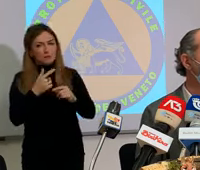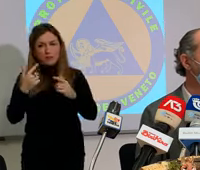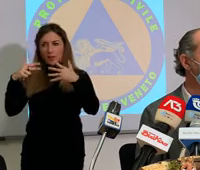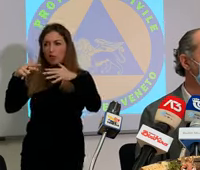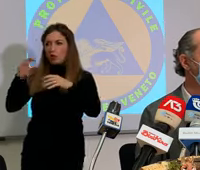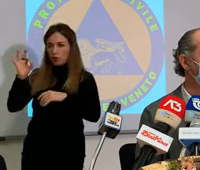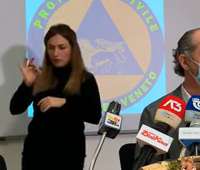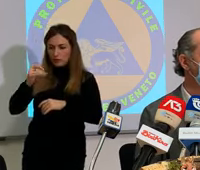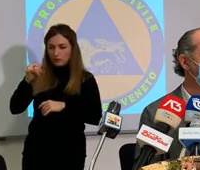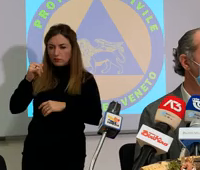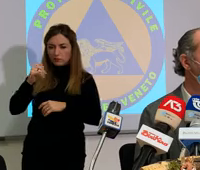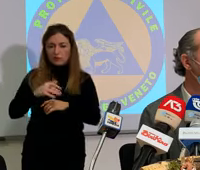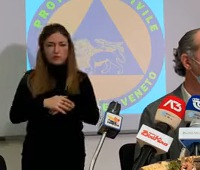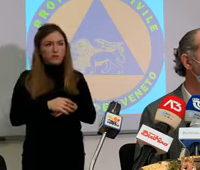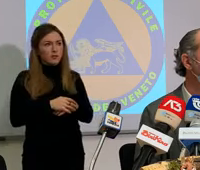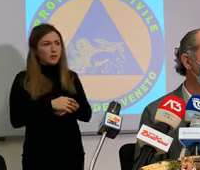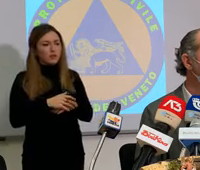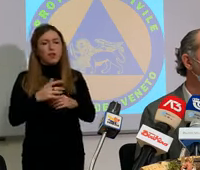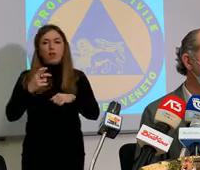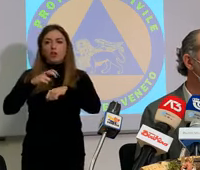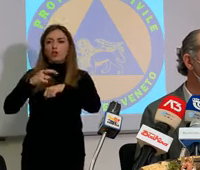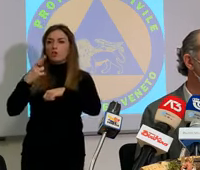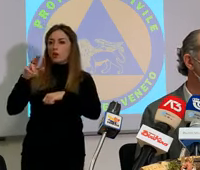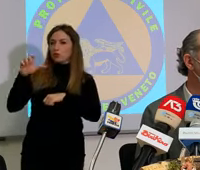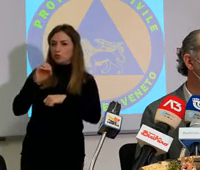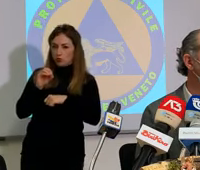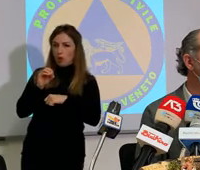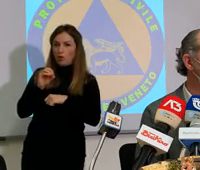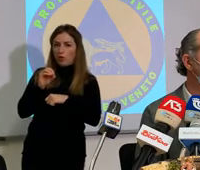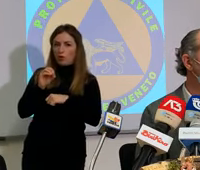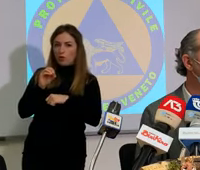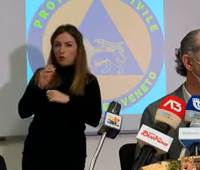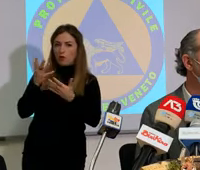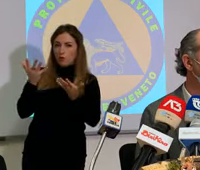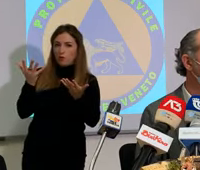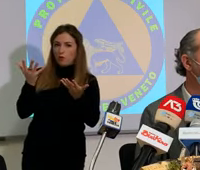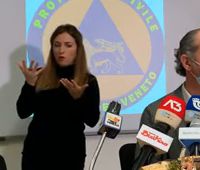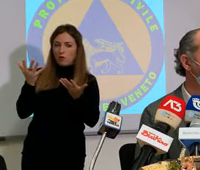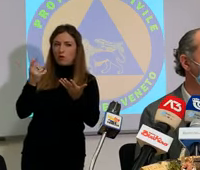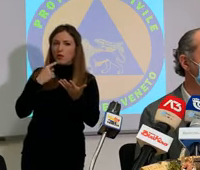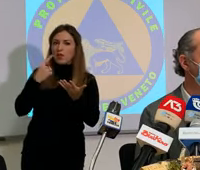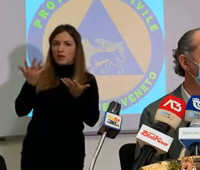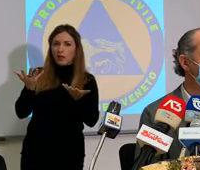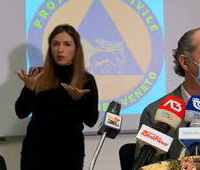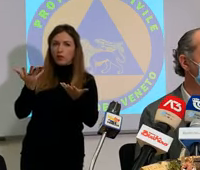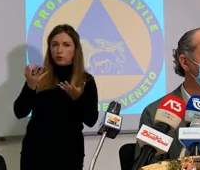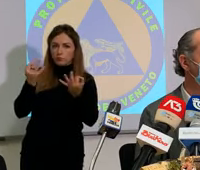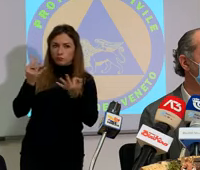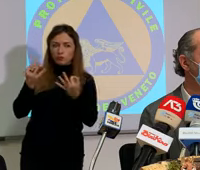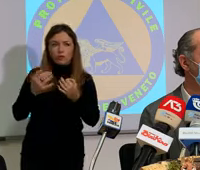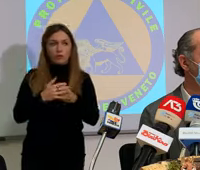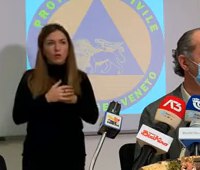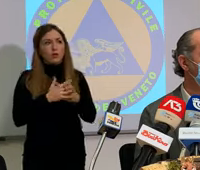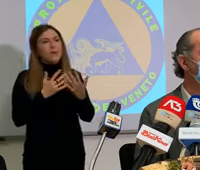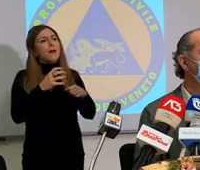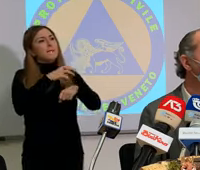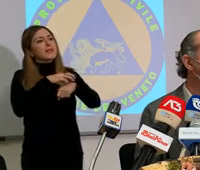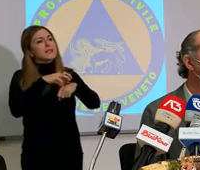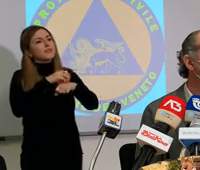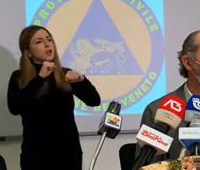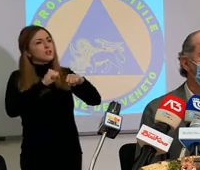cento insomma è la dottoressa russo è uscita da una stata smentita certo però allora com'è possibile che il ministero